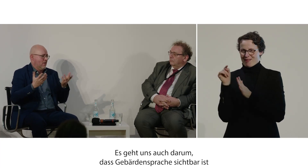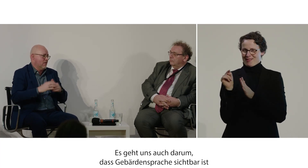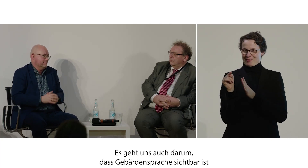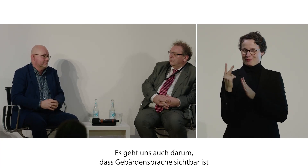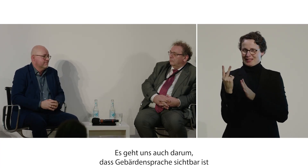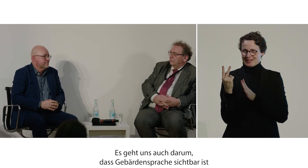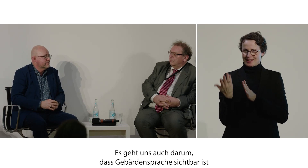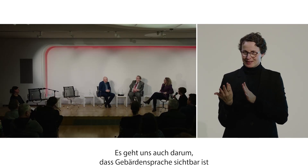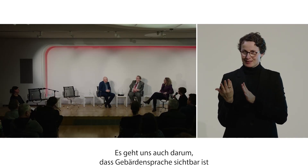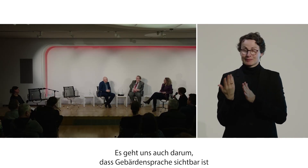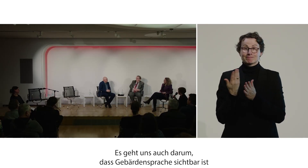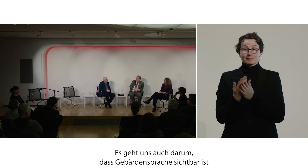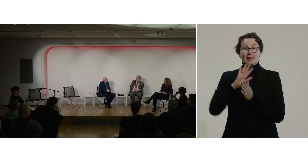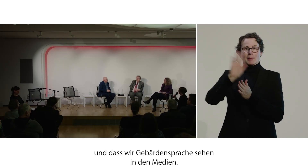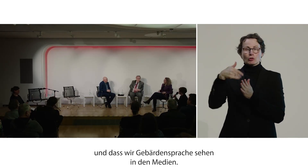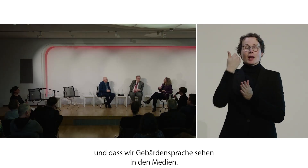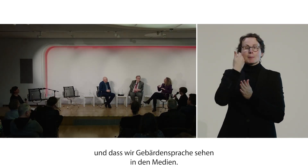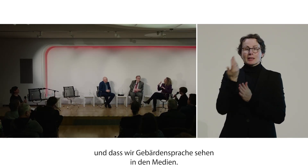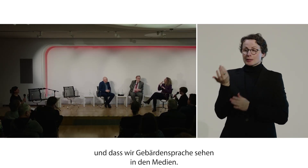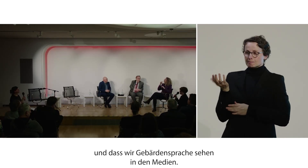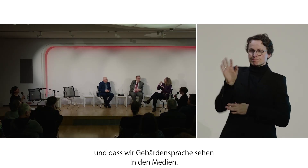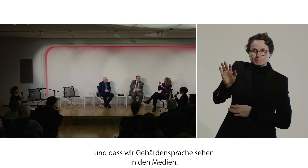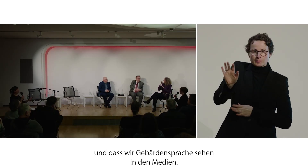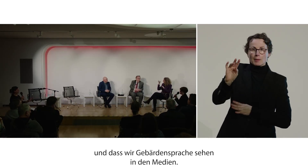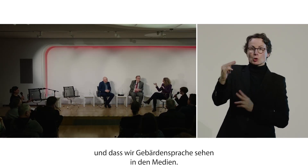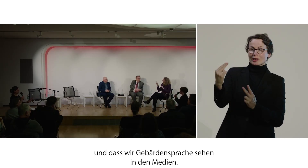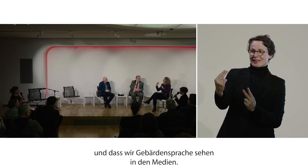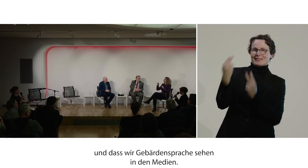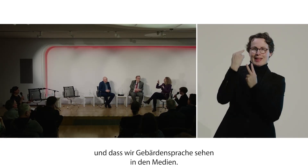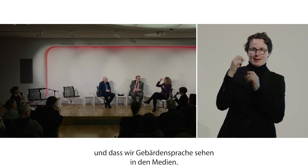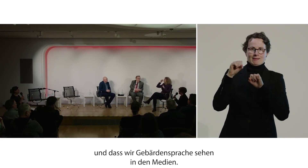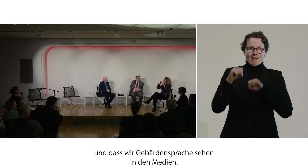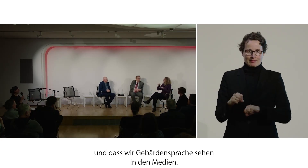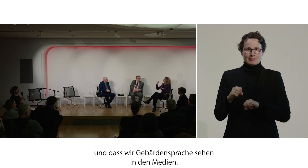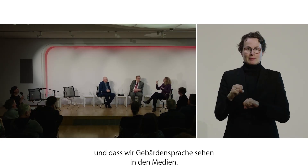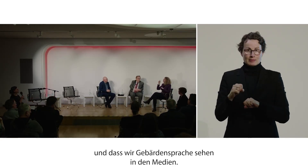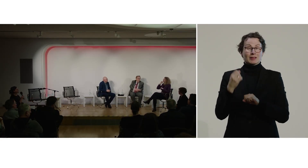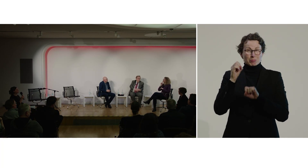darum, dass das Thema Gewährdensprache sichtbar ist und dass wir eben auch Gewährdensprache sehen in den Medien.